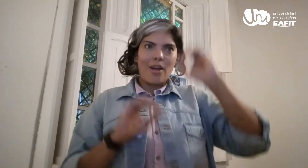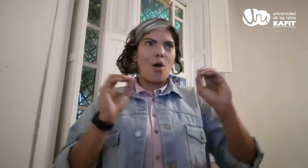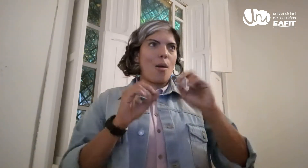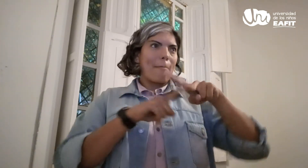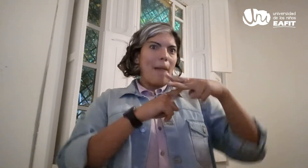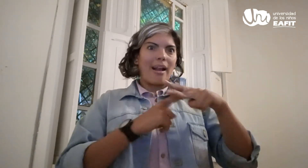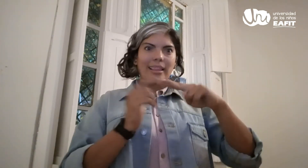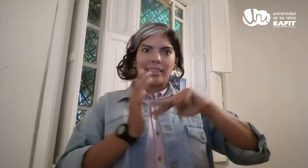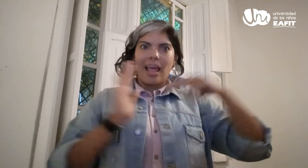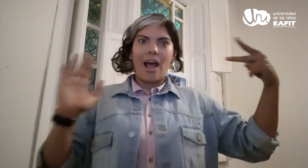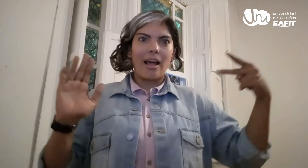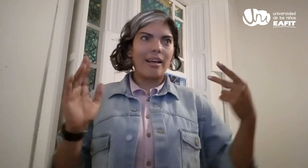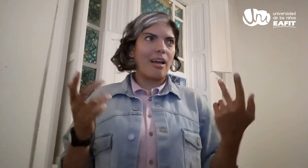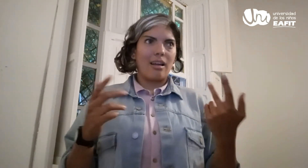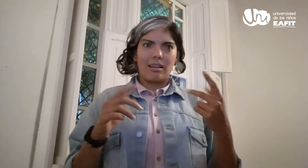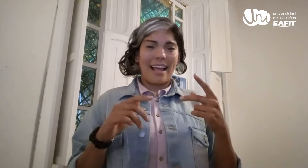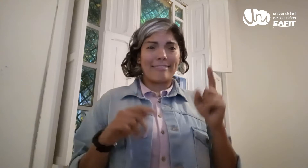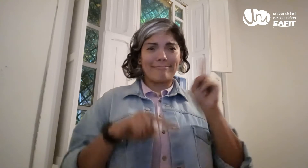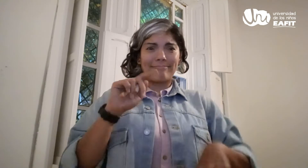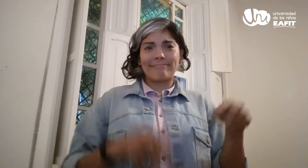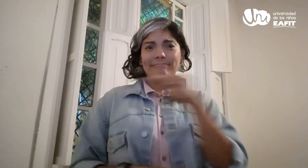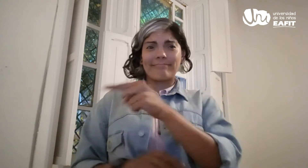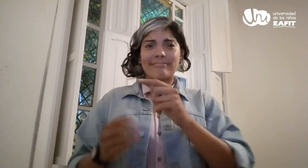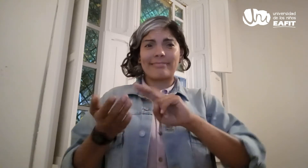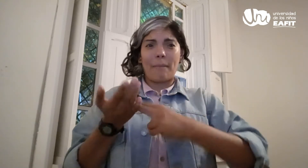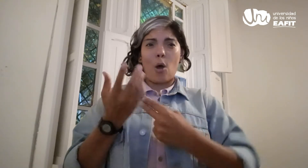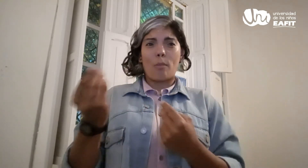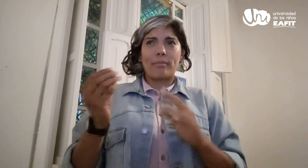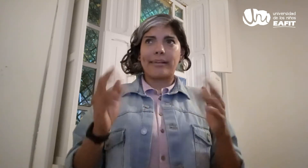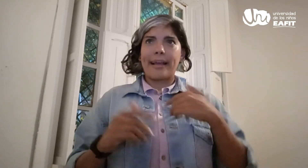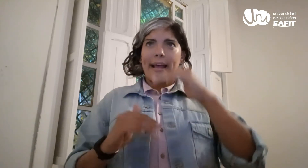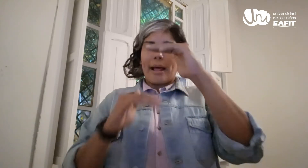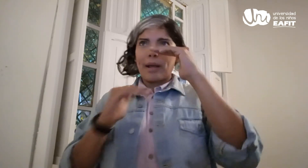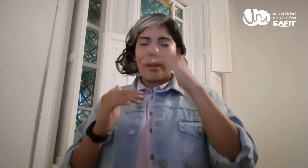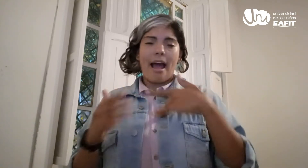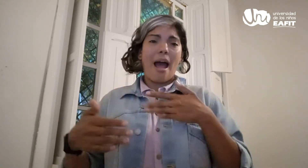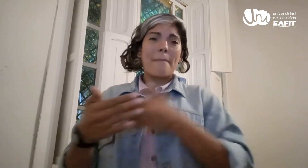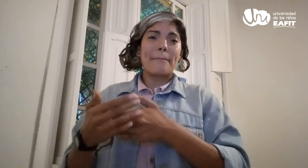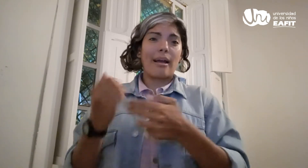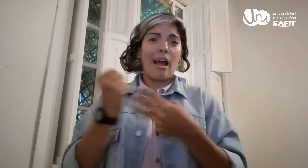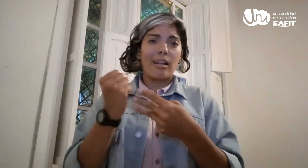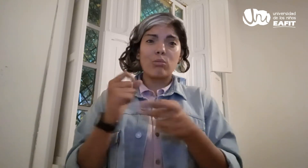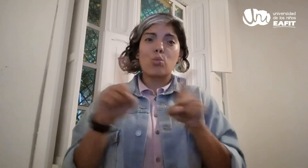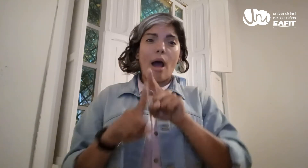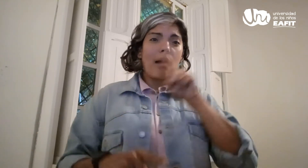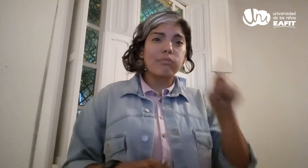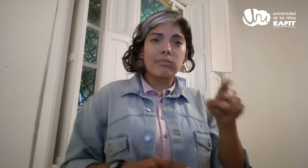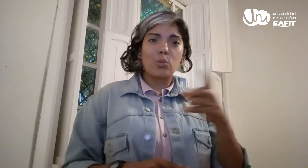estudiar enfermería o una tecnología en mecánica, no podría, porque esos programas no cuentan con servicio de interpretación. Y